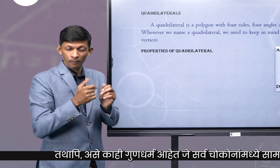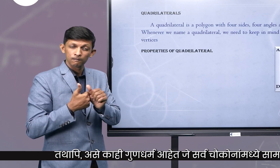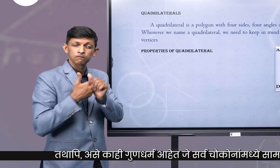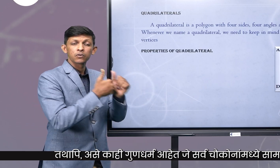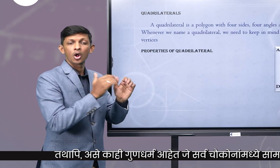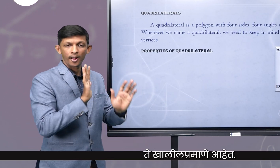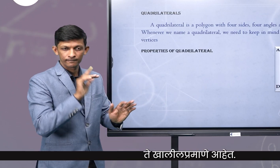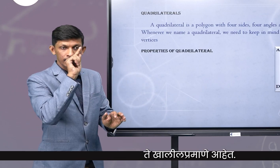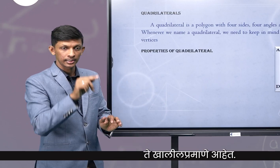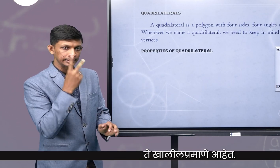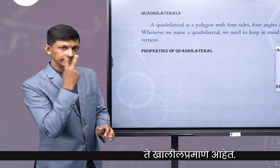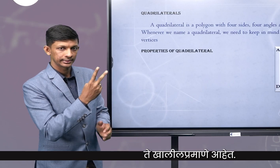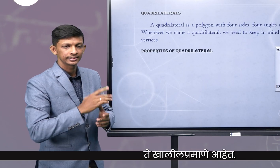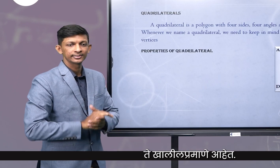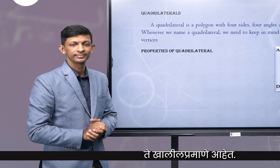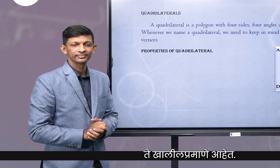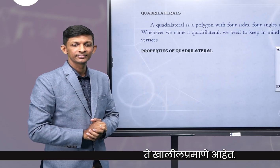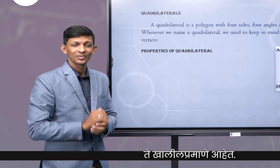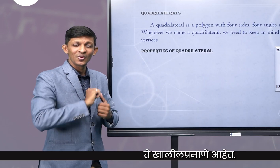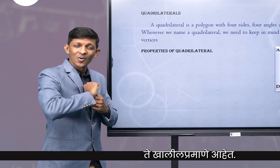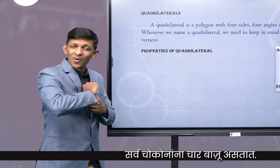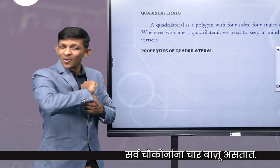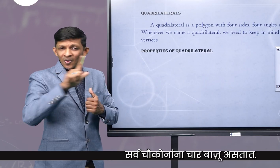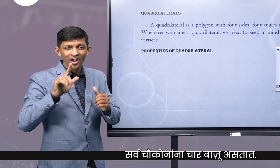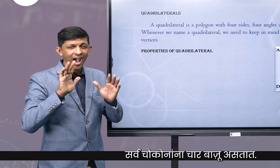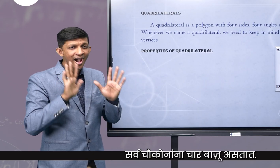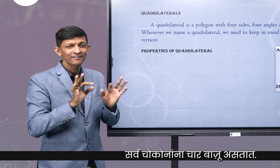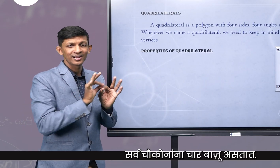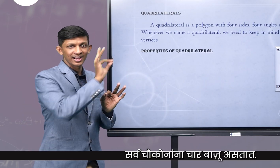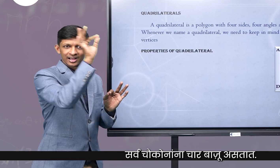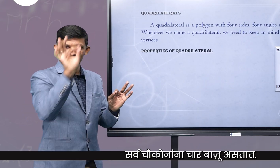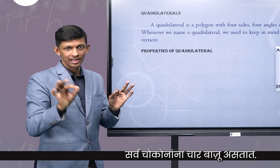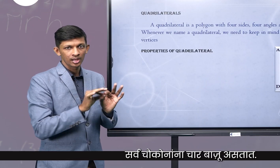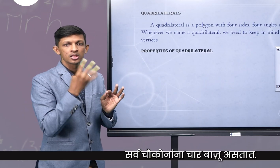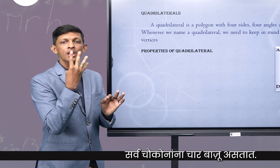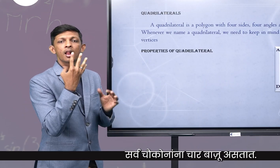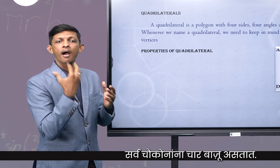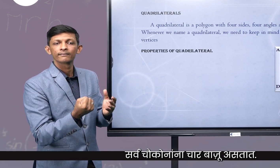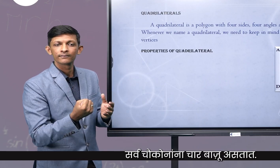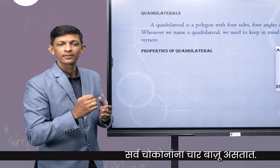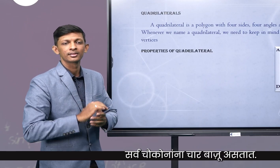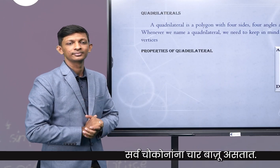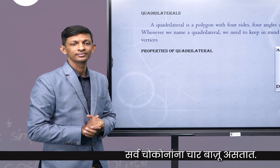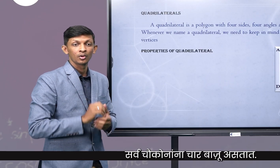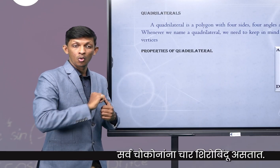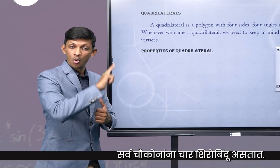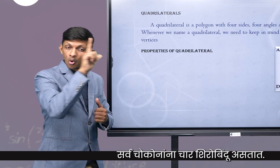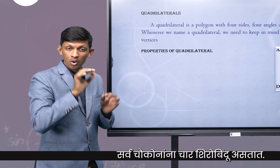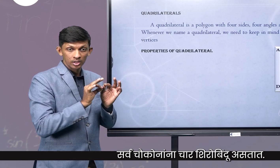सामायिक आहेत. ते खालीलप्रमाणे आहेत. सर्व चौकोनांच्या 4 बाजू असतात. सर्व